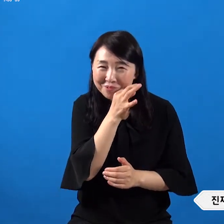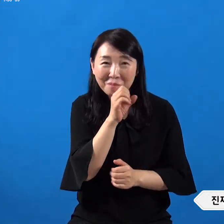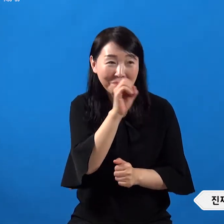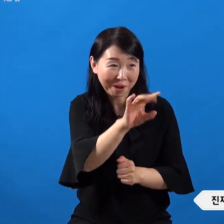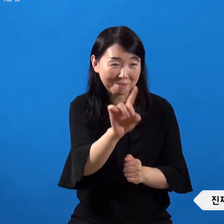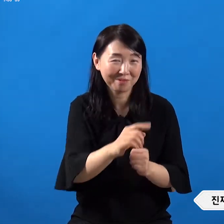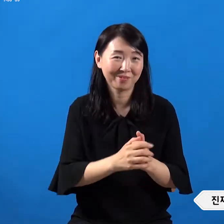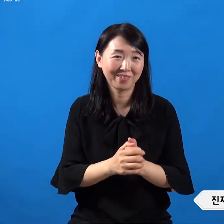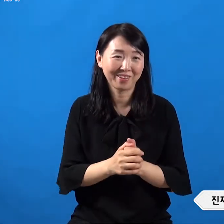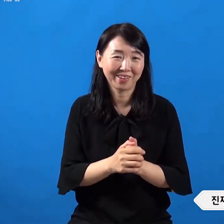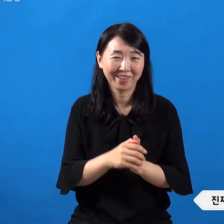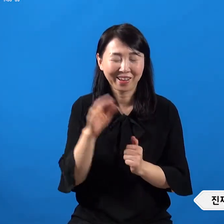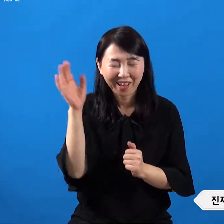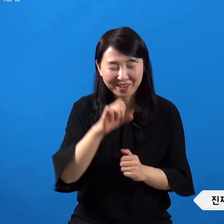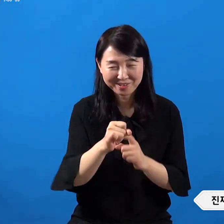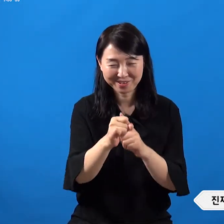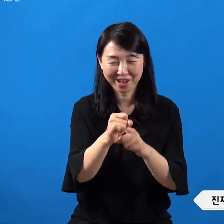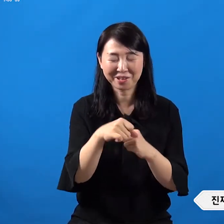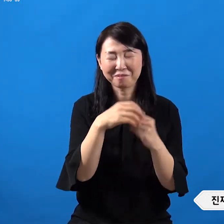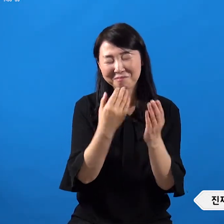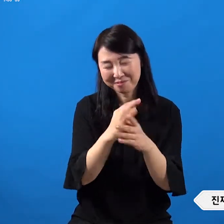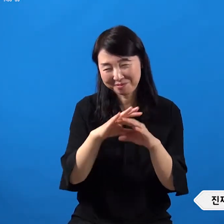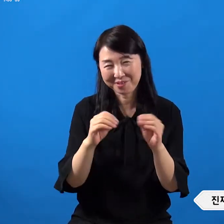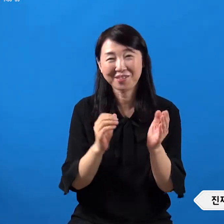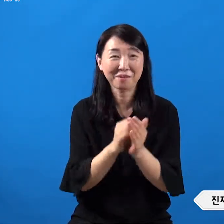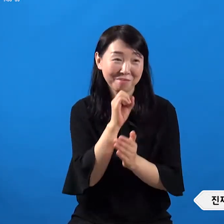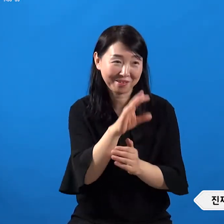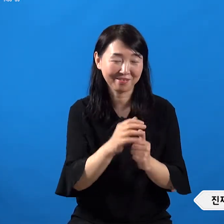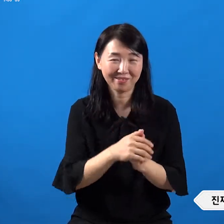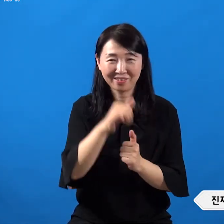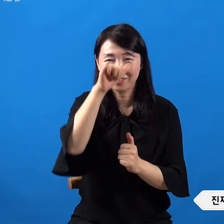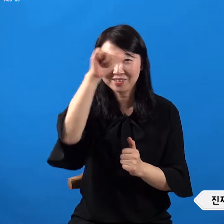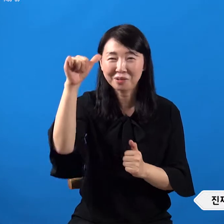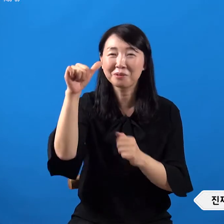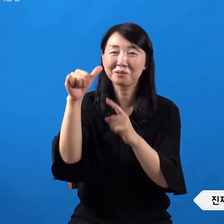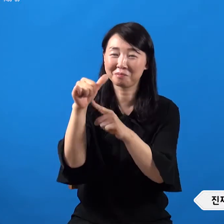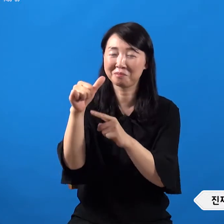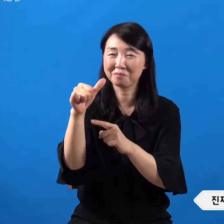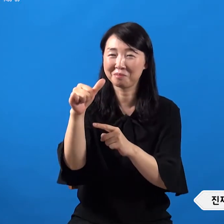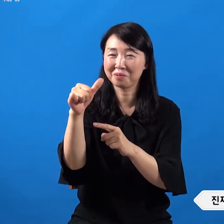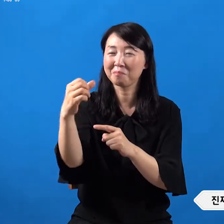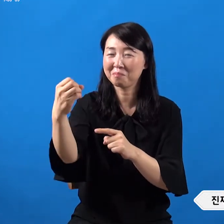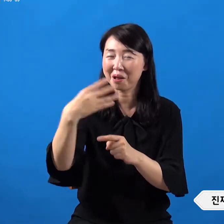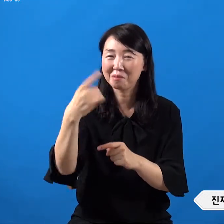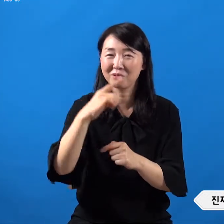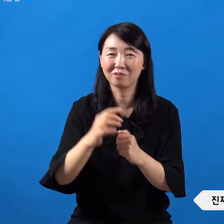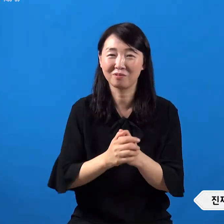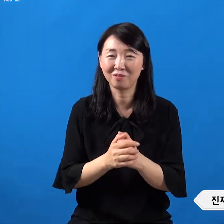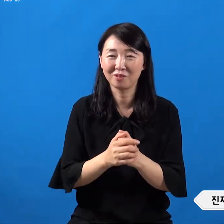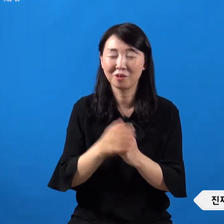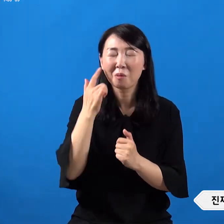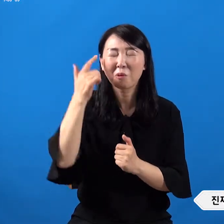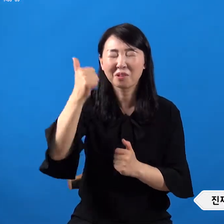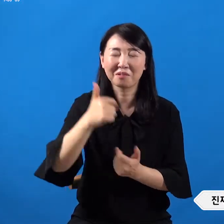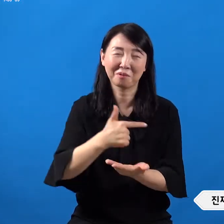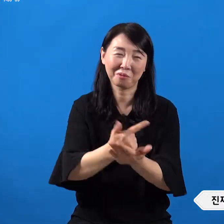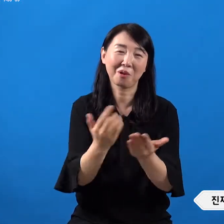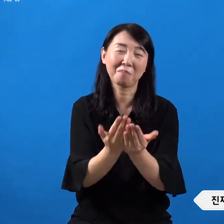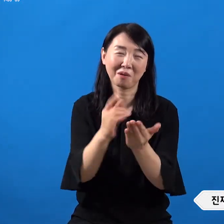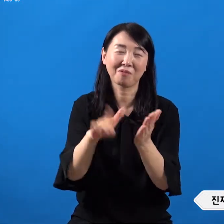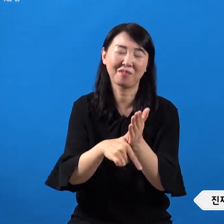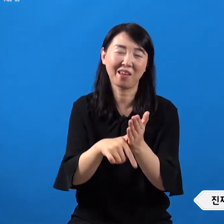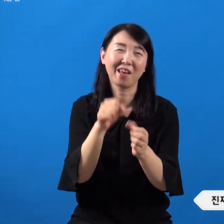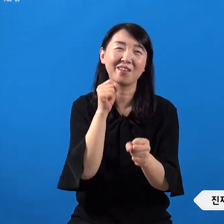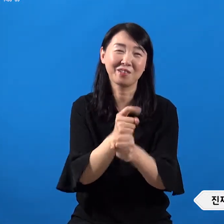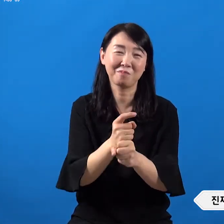한 말씀 하십니다. 아유, 다 녹았네요. 장로님이 옆에서 보조합니다. 목사님 그거 노아의 방주